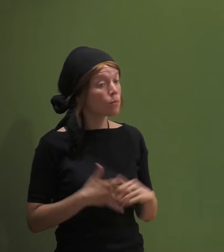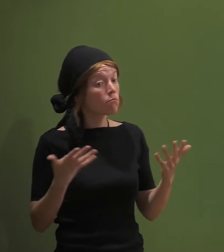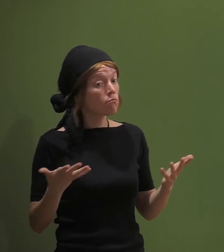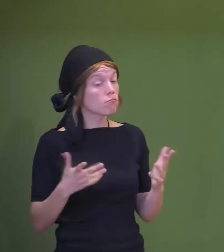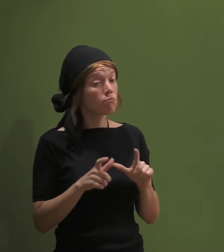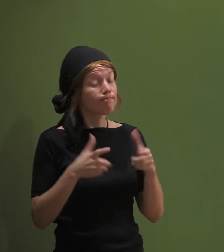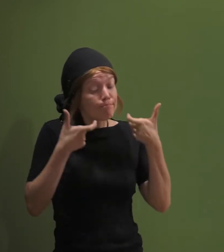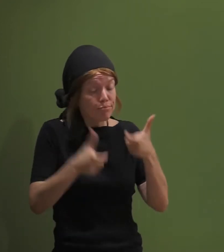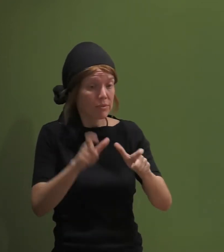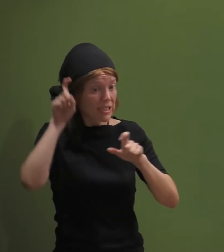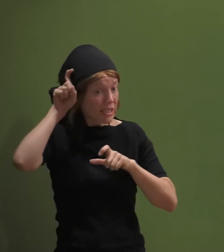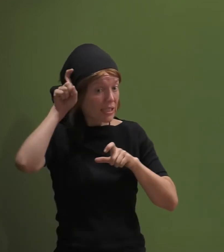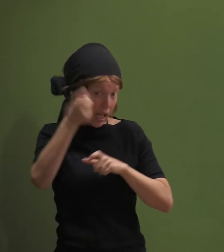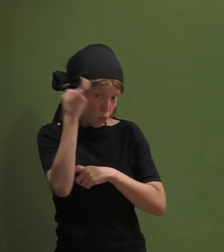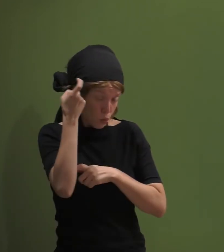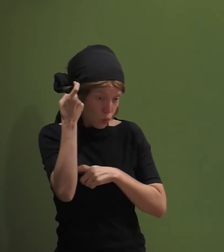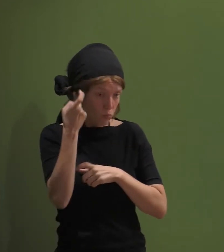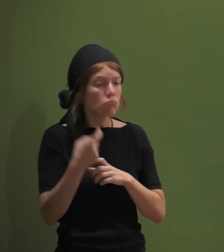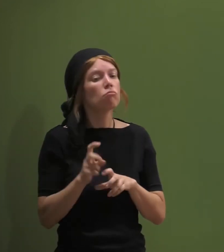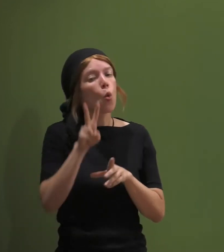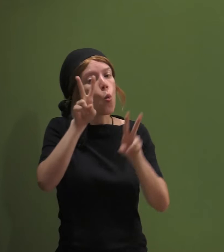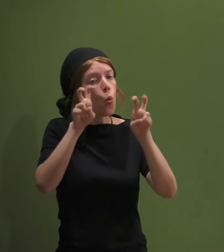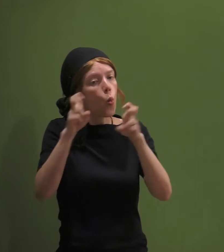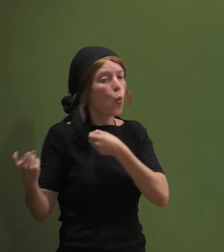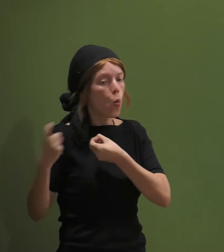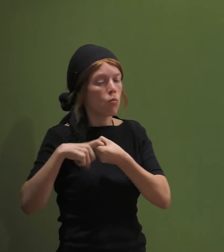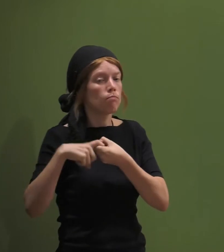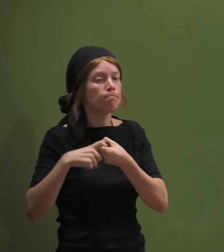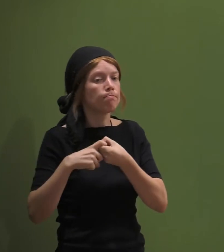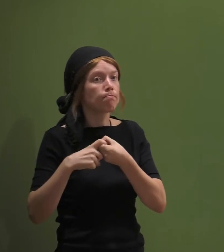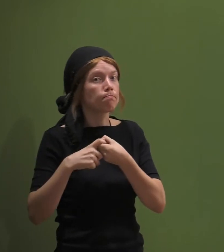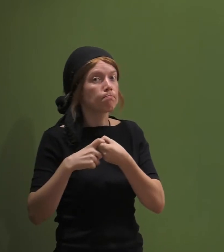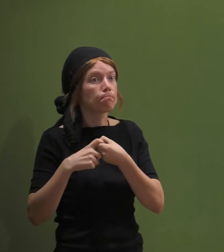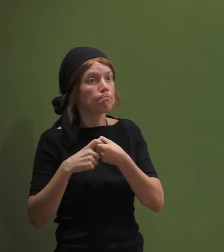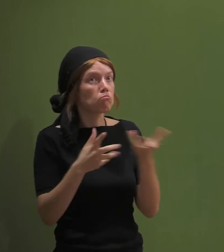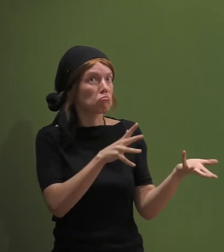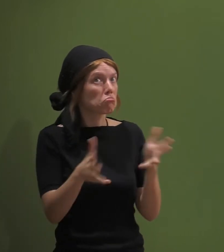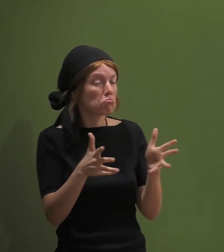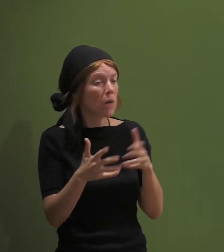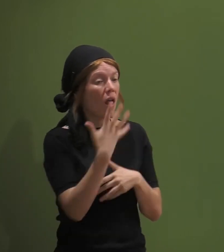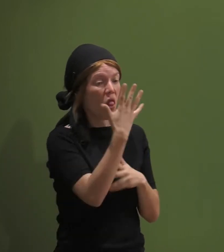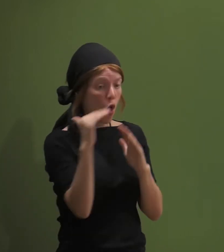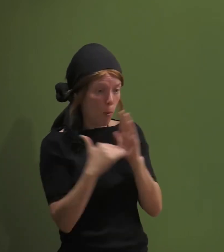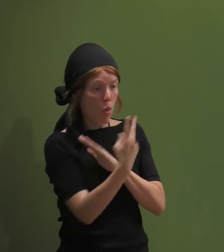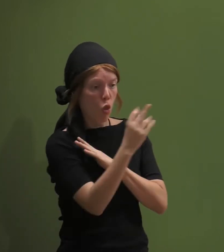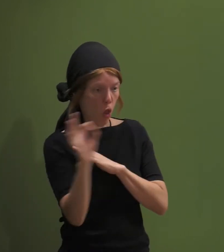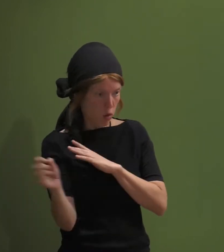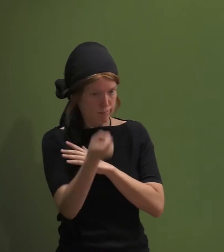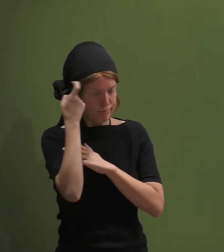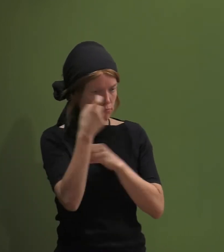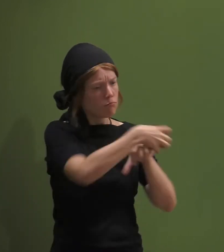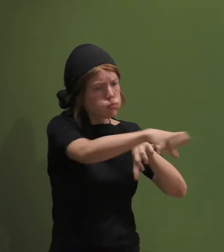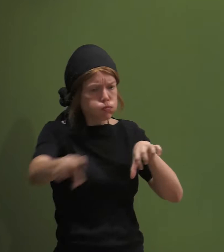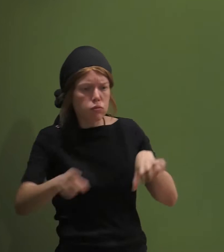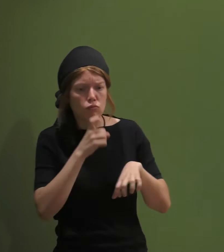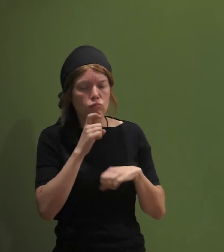respecta a los estudiantes de nuevo ingreso alcanzaron la cifra aproximada de 5.200, repartidos del